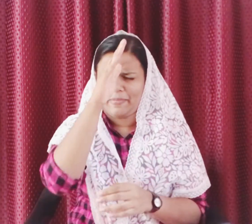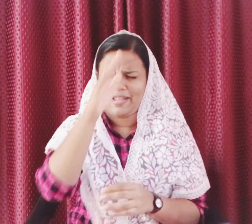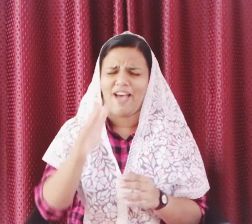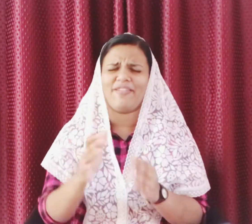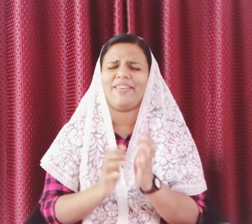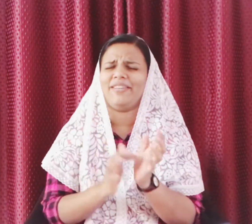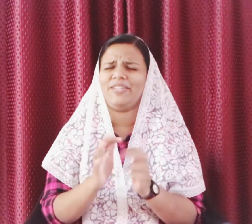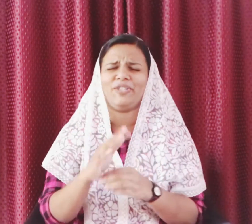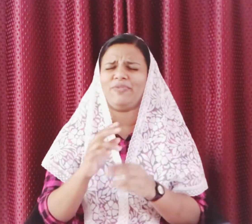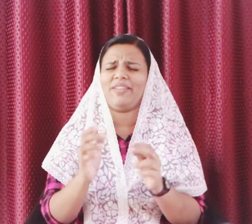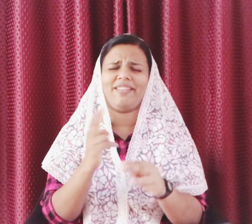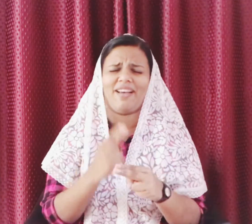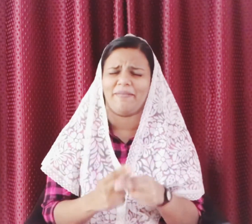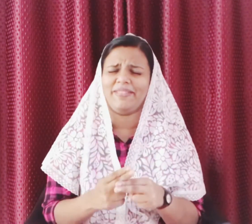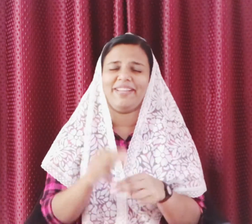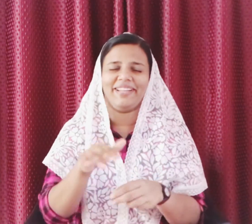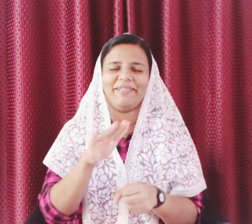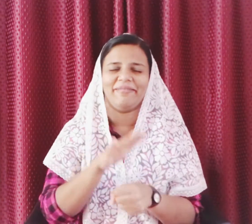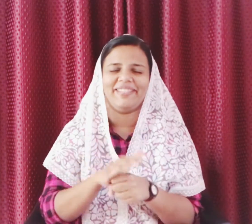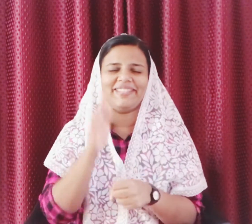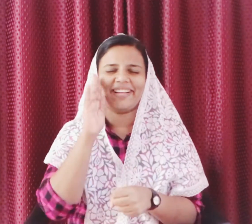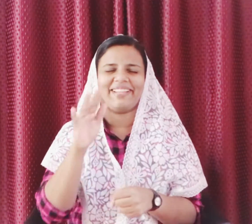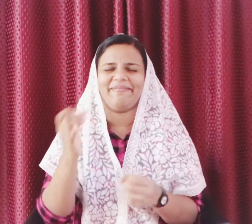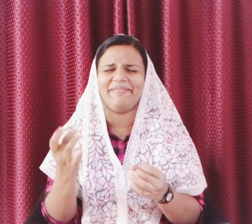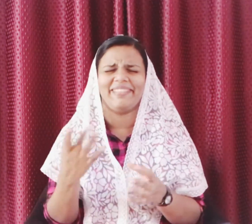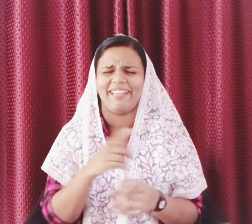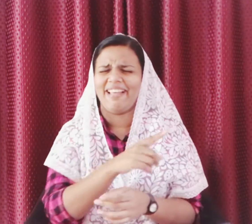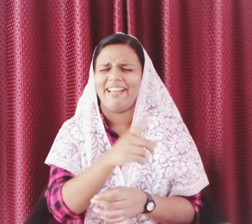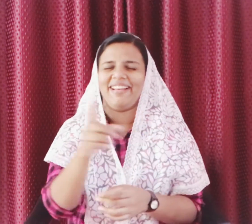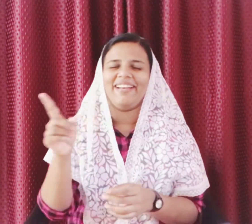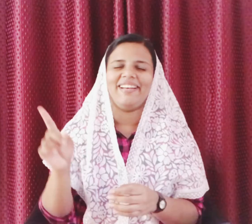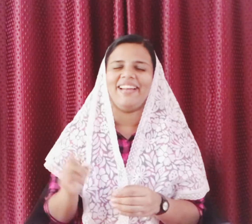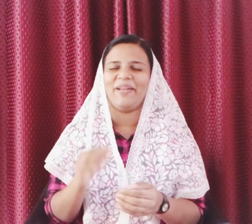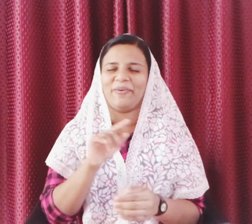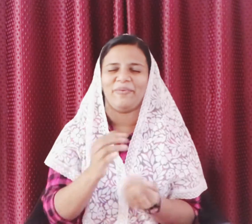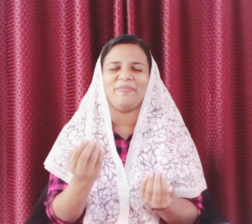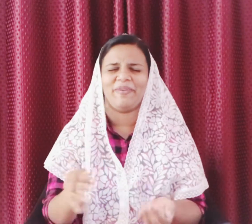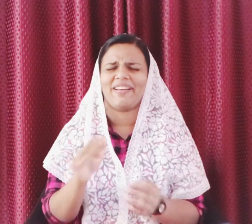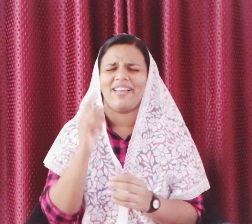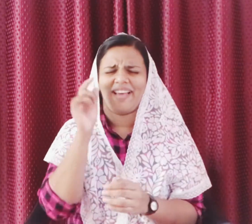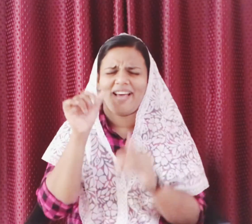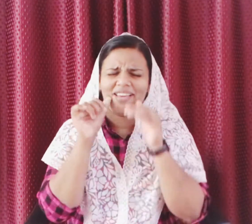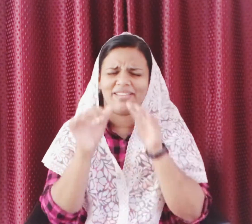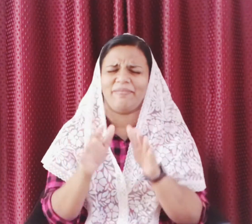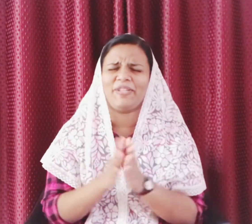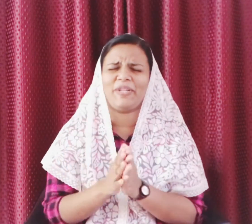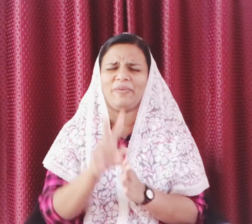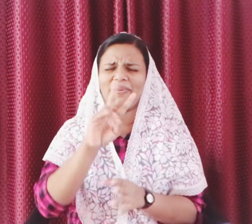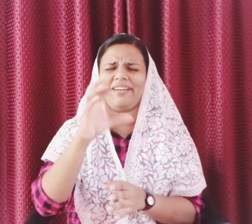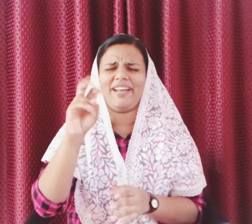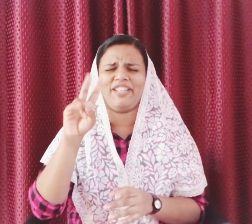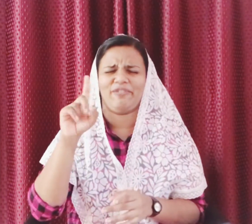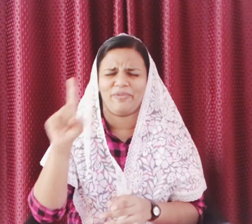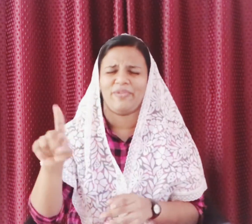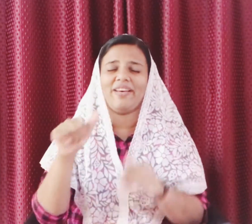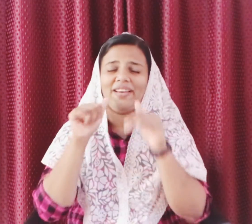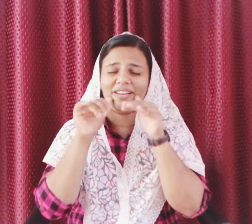യേശു ക്രിസ്തുവിൻ്റെ നാമത്തിൽ ഈ മോർണിംഗ് മെസ്സേജ് കേൾക്കുന്ന എല്ലാ പ്രിയപ്പെട്ട മക്കൾക്ക് വേണ്ടി പ്രാർത്ഥിക്കുക. 2021 ഇവരുടെ ജീവിതത്തിൽ അനുഗ്രഹത്തിൻ്റെ വർഷമായി